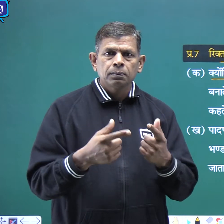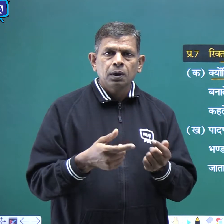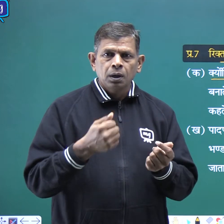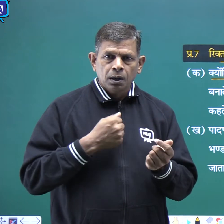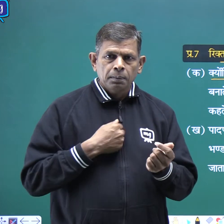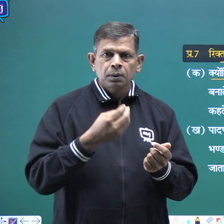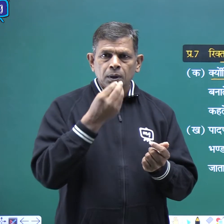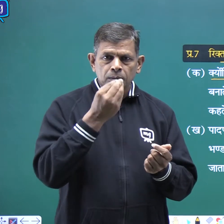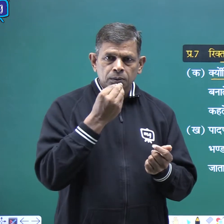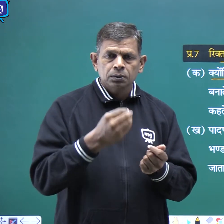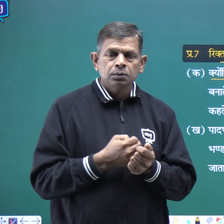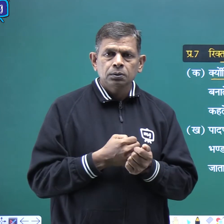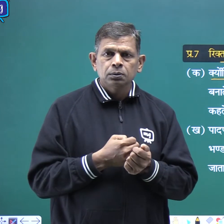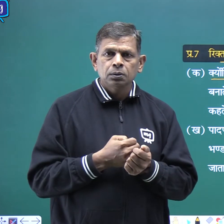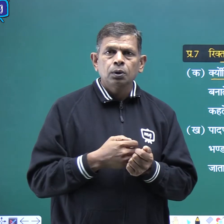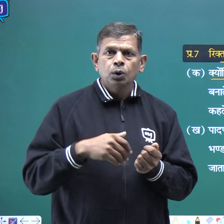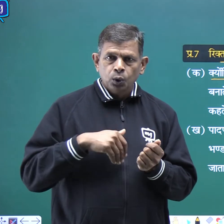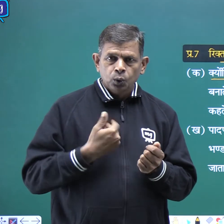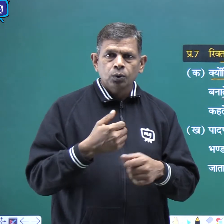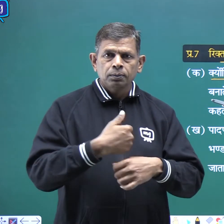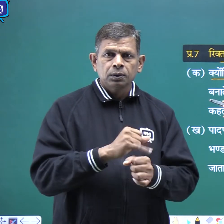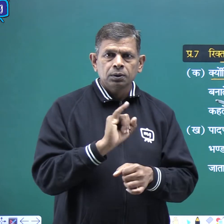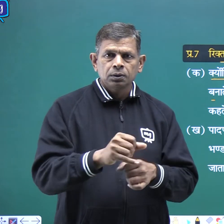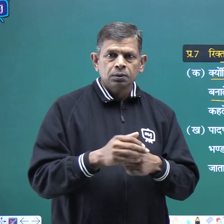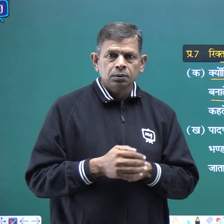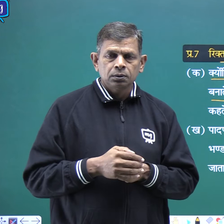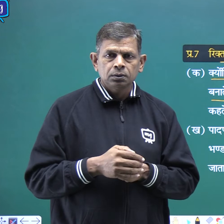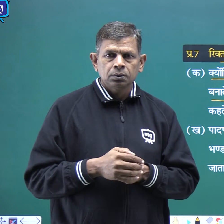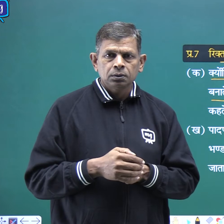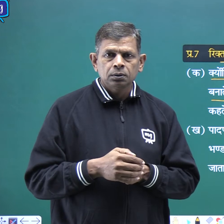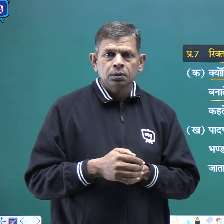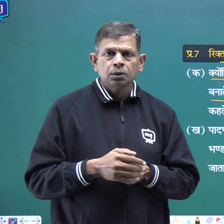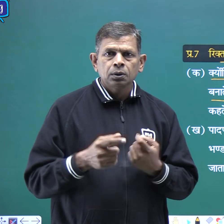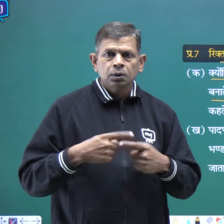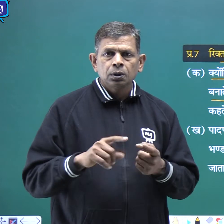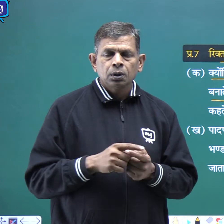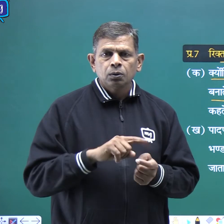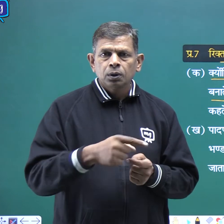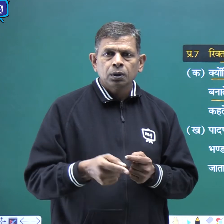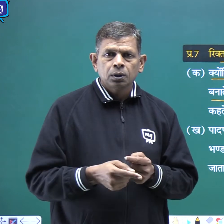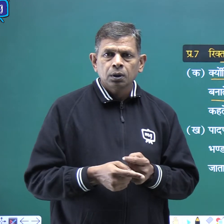अपना खाद्य स्वयं बनाते हैं, इसलिए उन्हें